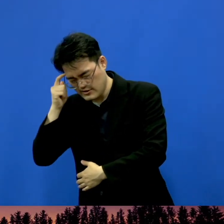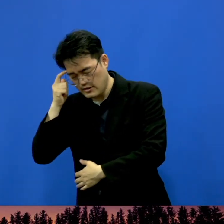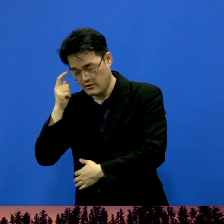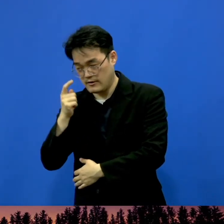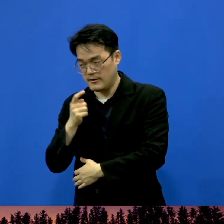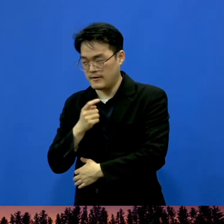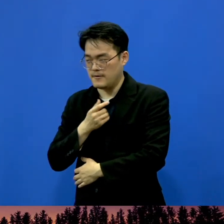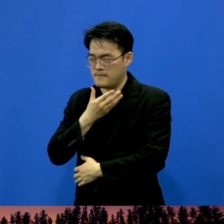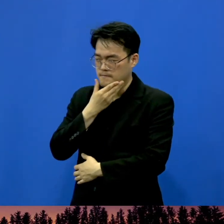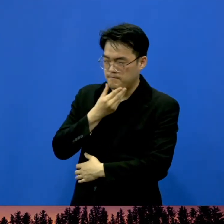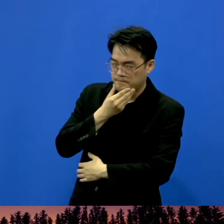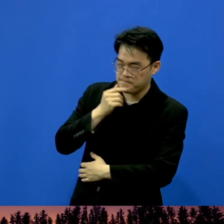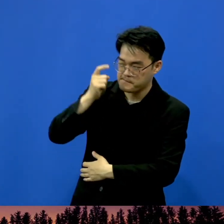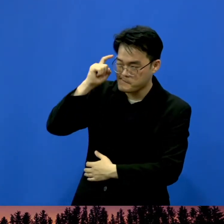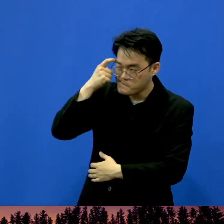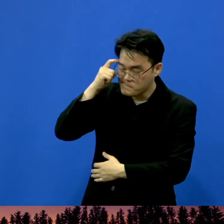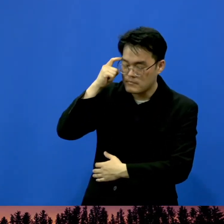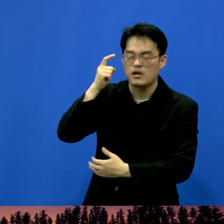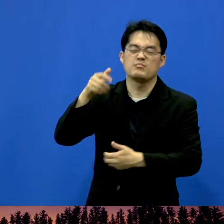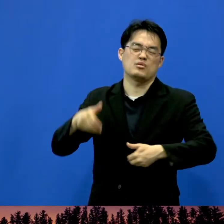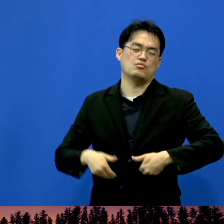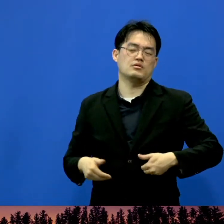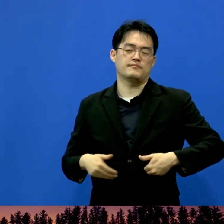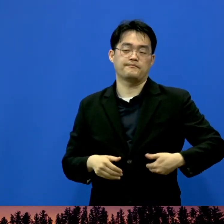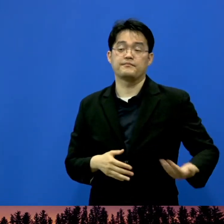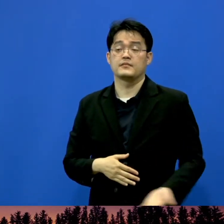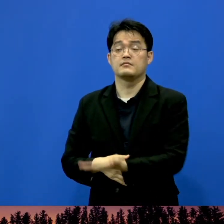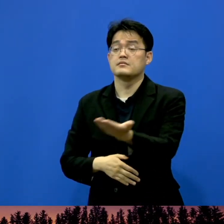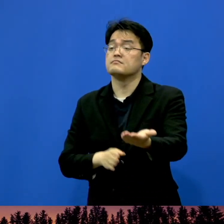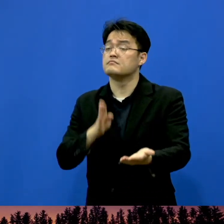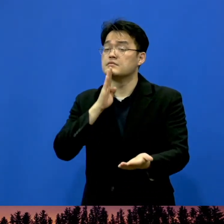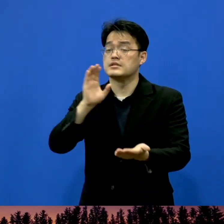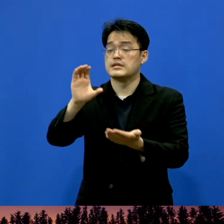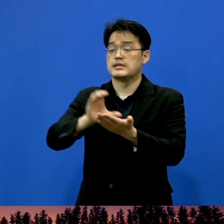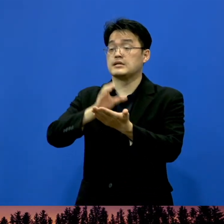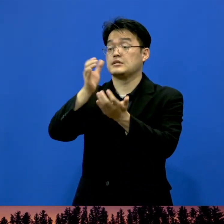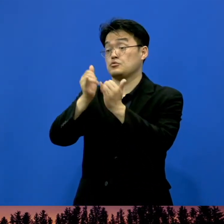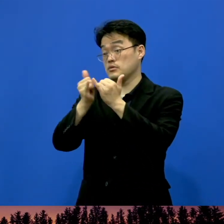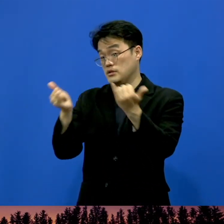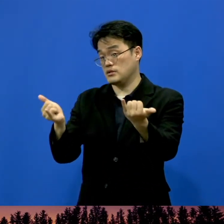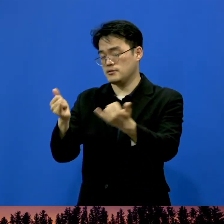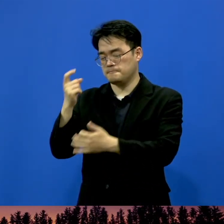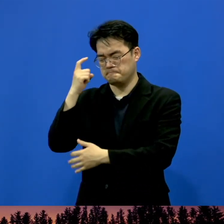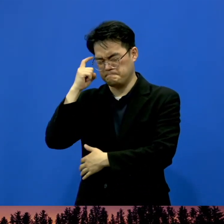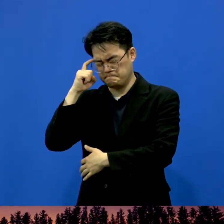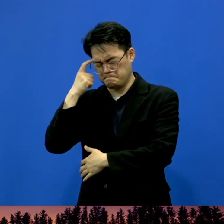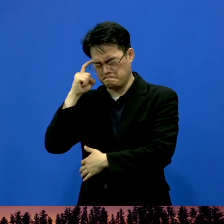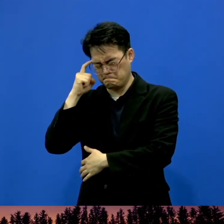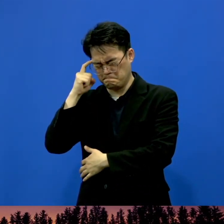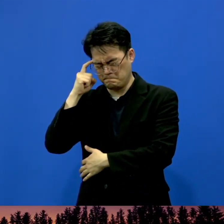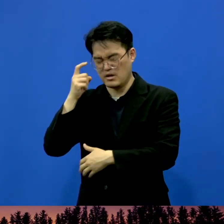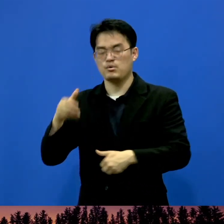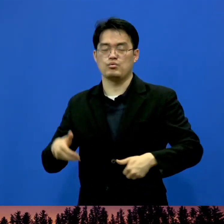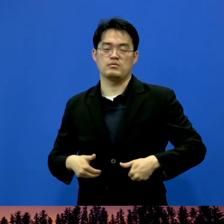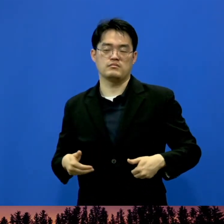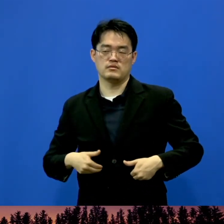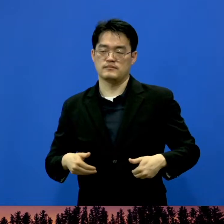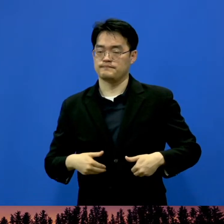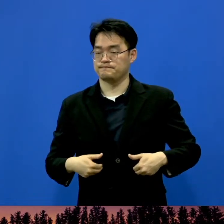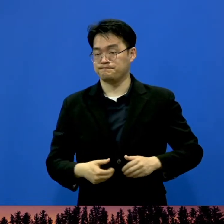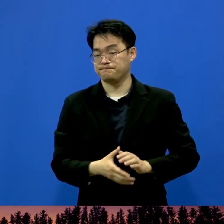해요. 여러분 우리 그리스도인은요 진짜 사색이 있어야 돼. 사색. 이게 생각이 있어야 돼.